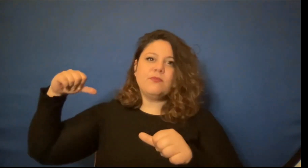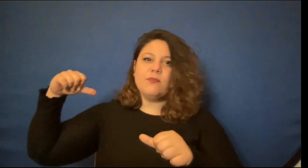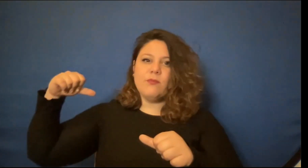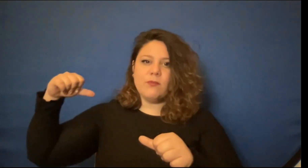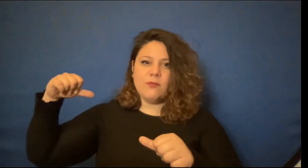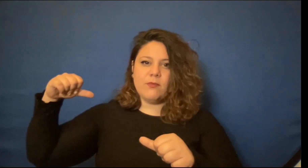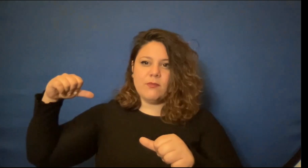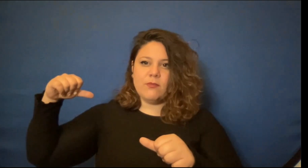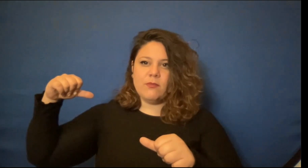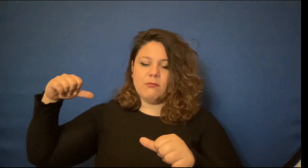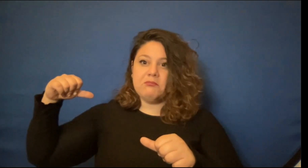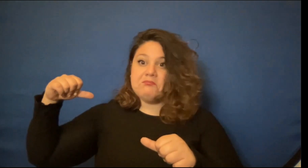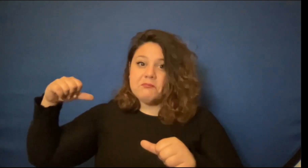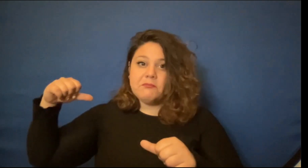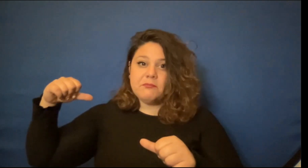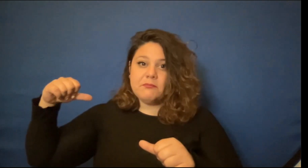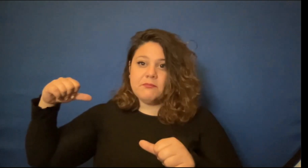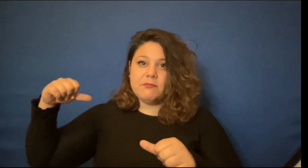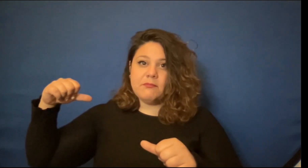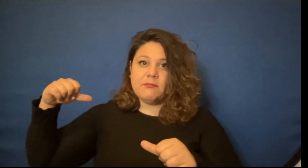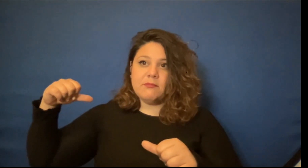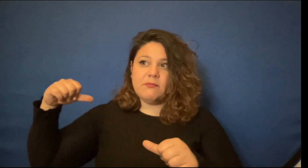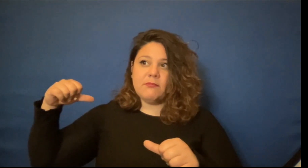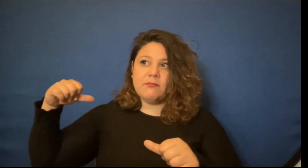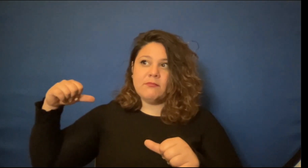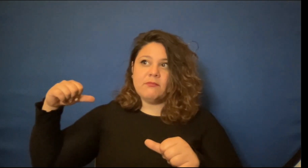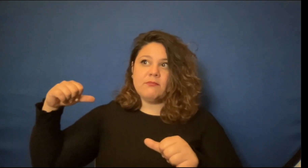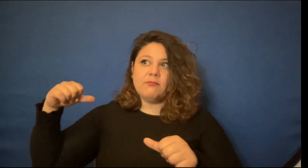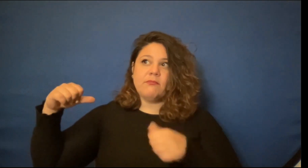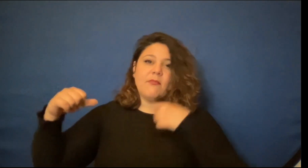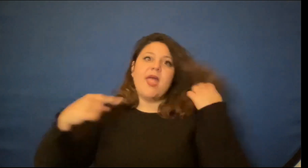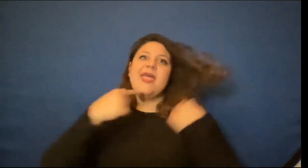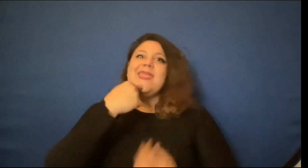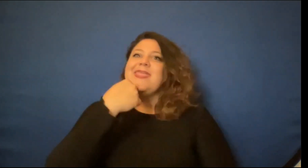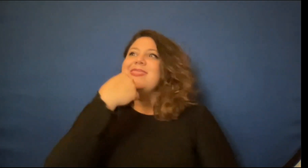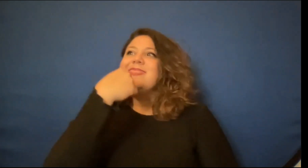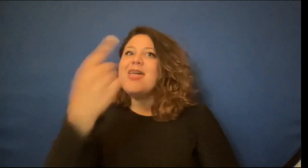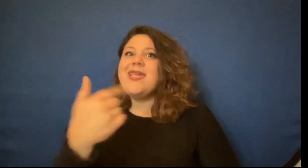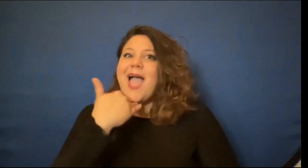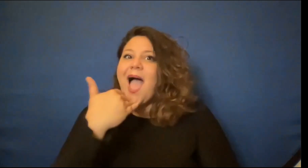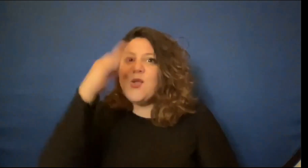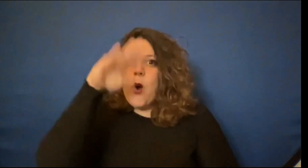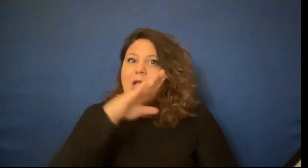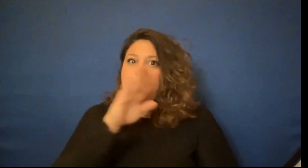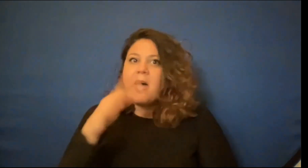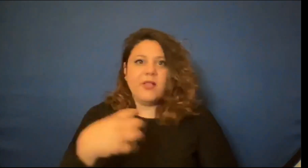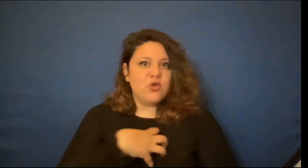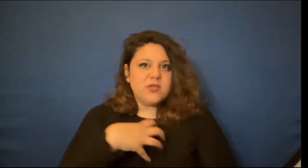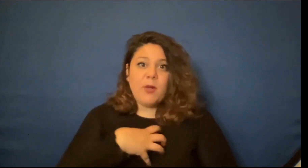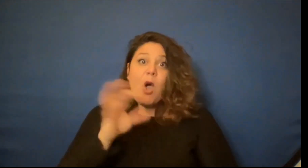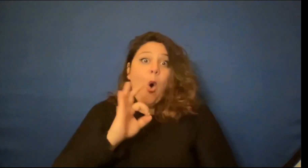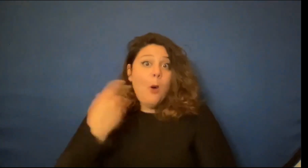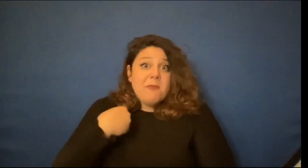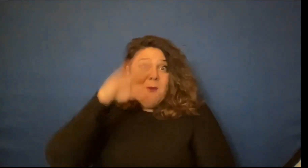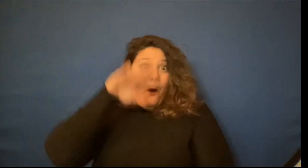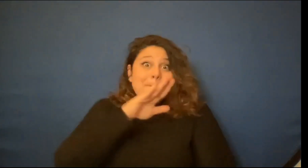no han podido decirles nada a los padres, o los padres no han hecho nada, ¿vale?